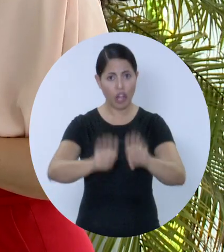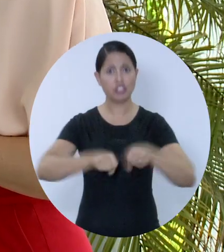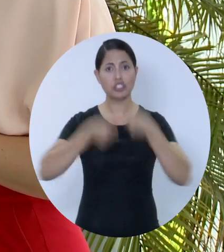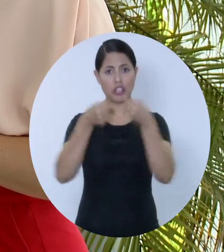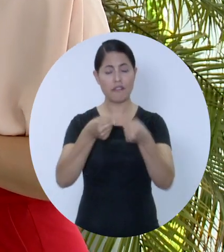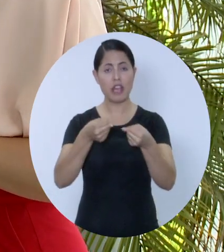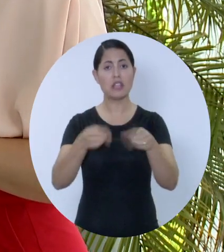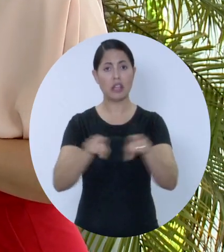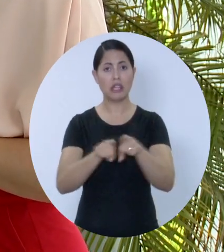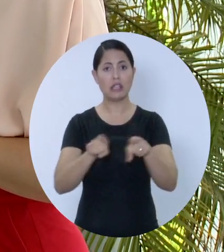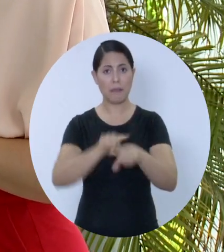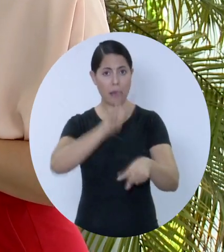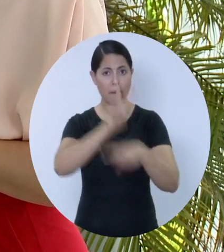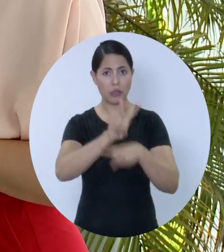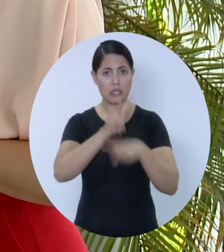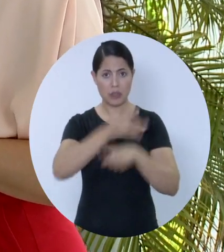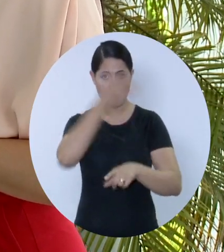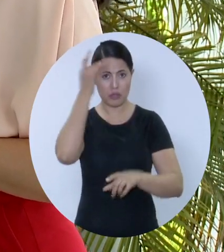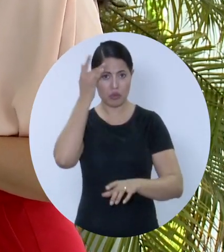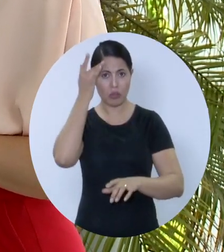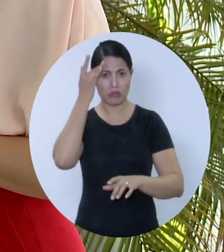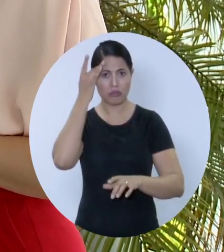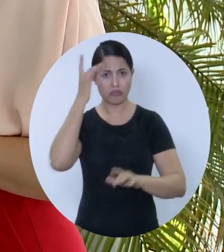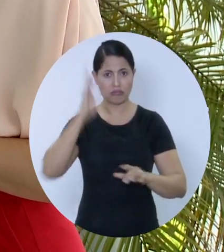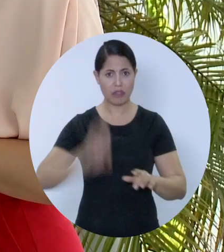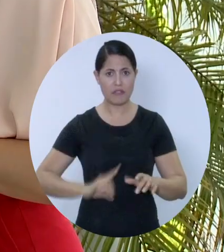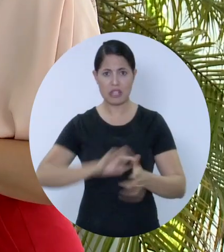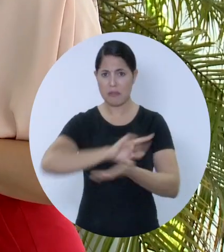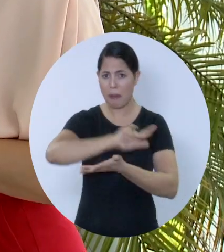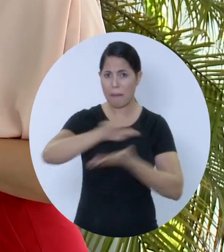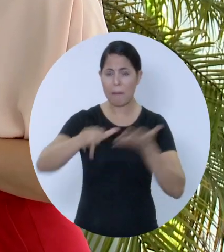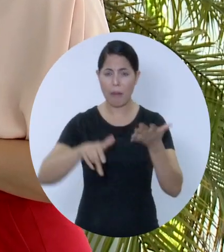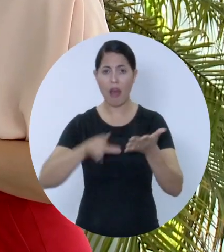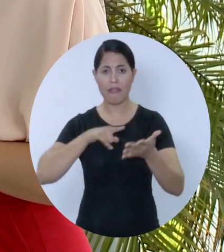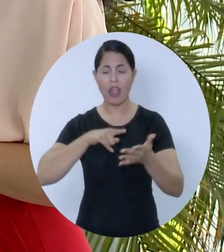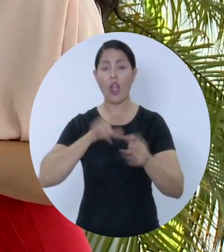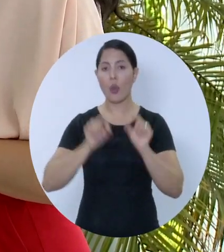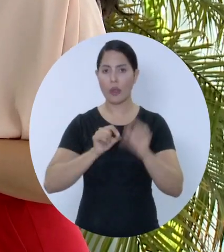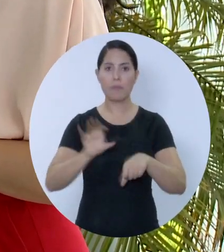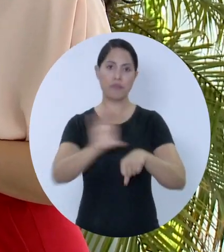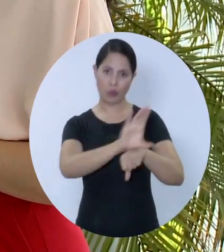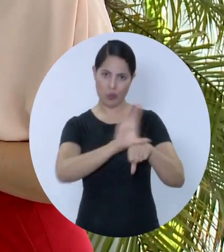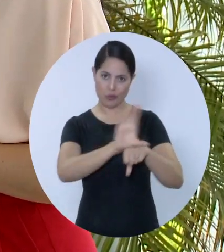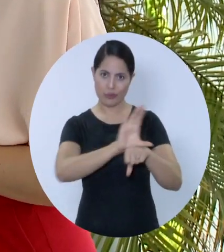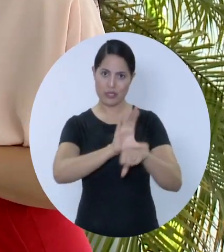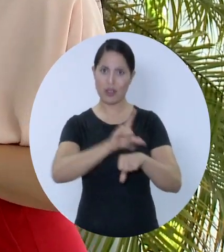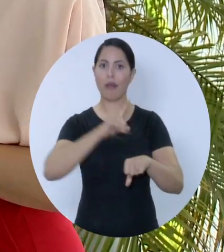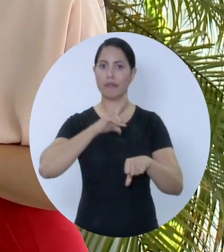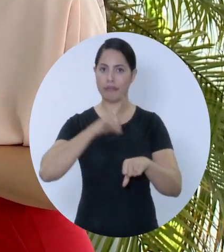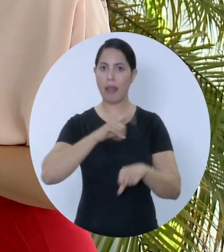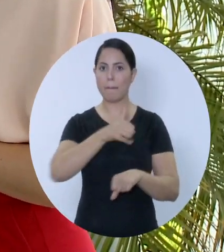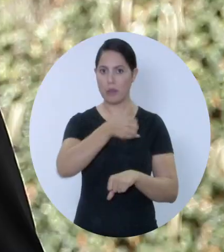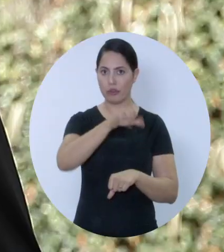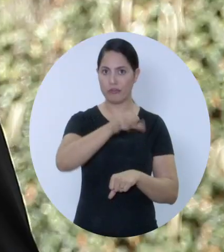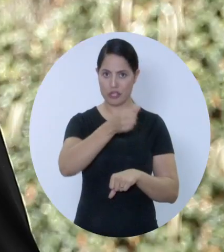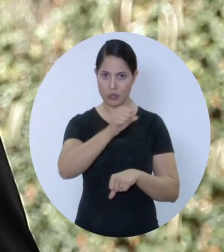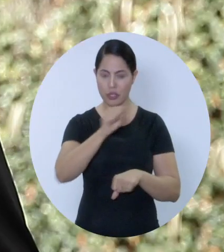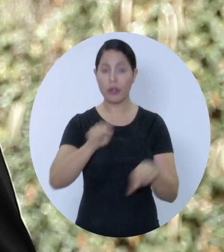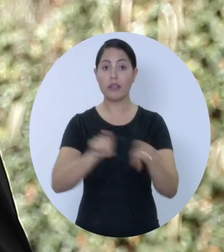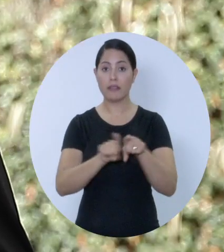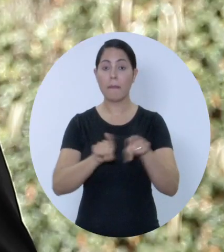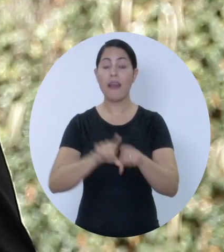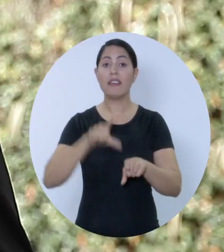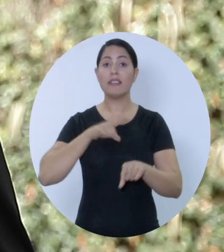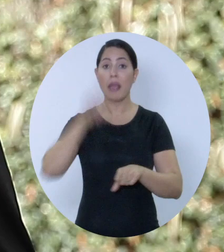mais avançados de defesa e proteção das pessoas com deficiência. Nós temos a Constituição da República desde 1988, nós temos